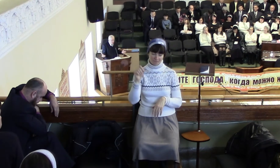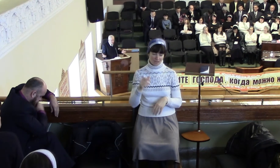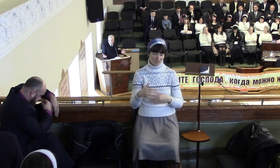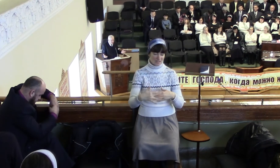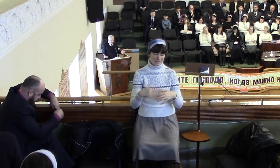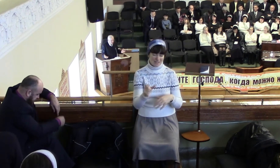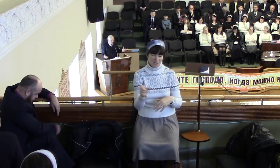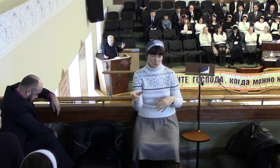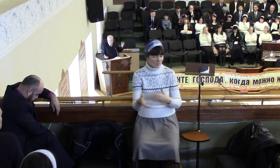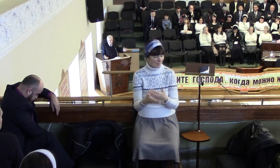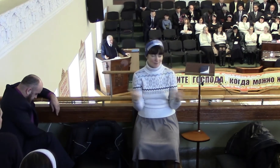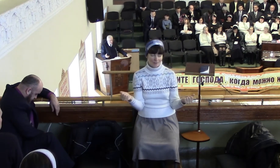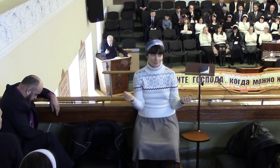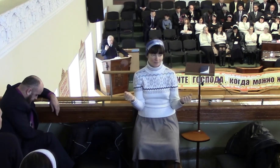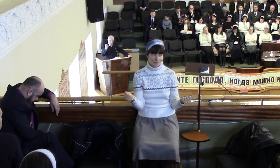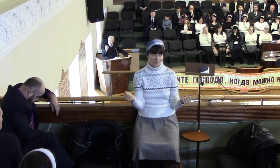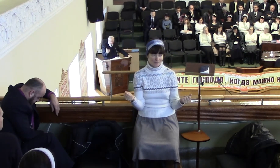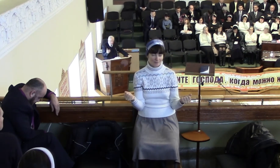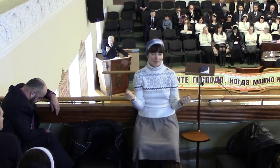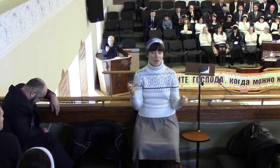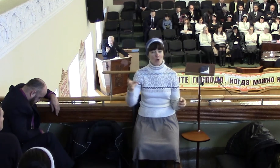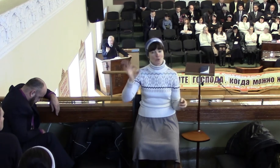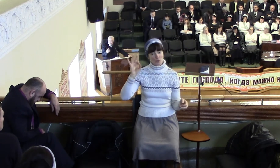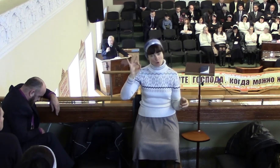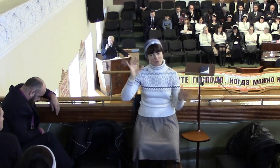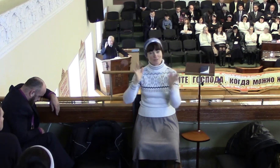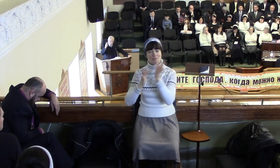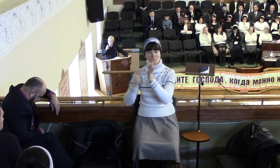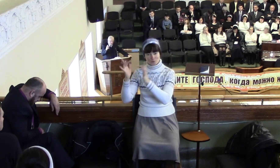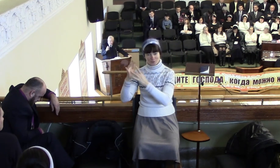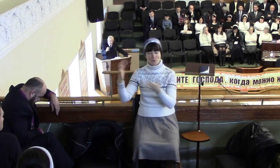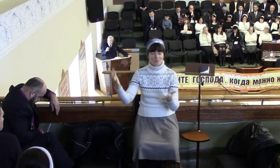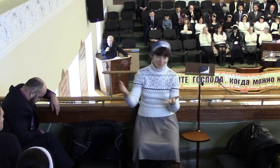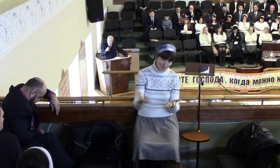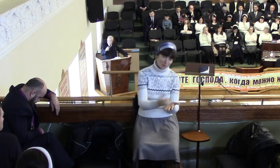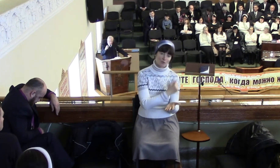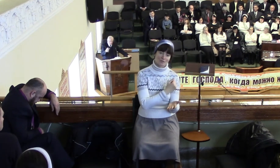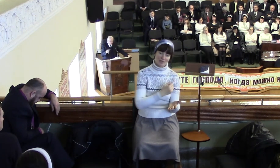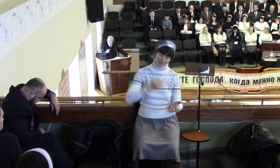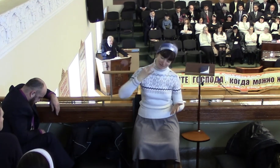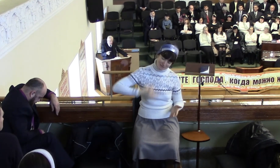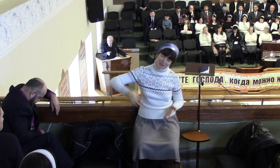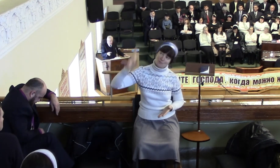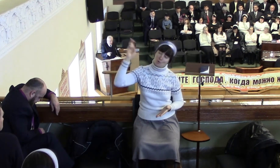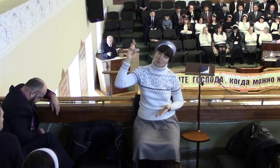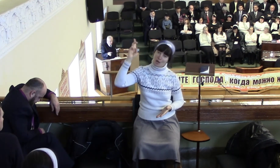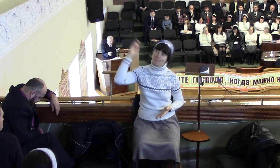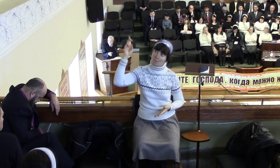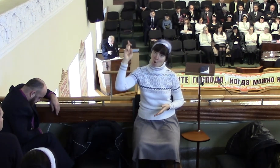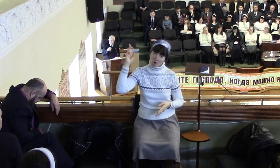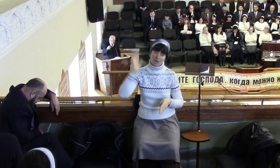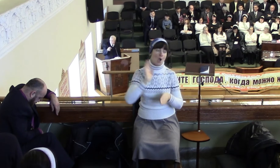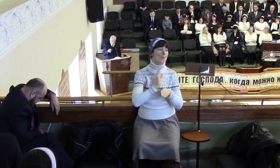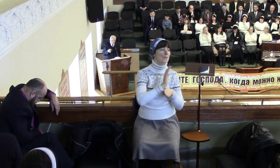стать в проломе. Но Иисус Христос нашелся, Сын Божий, которого Бог послал,